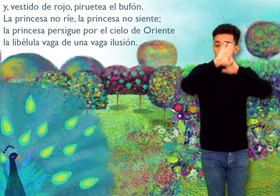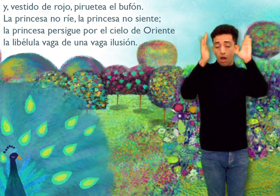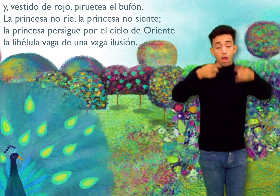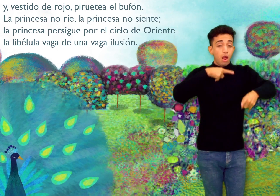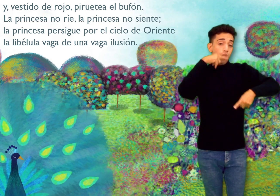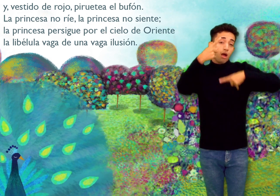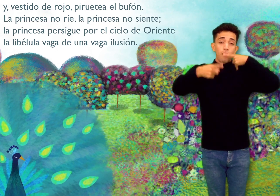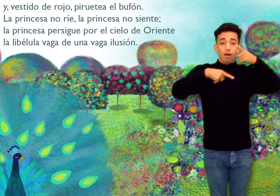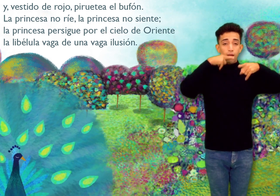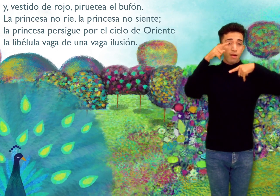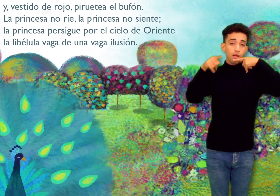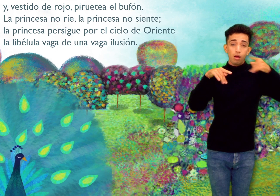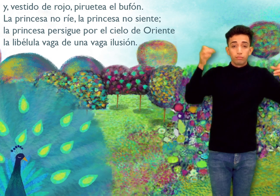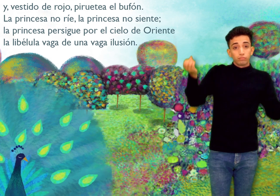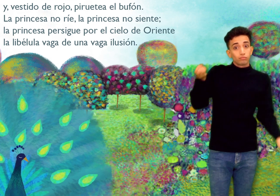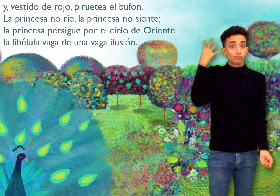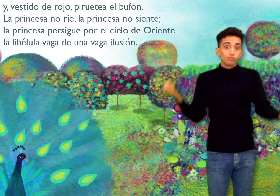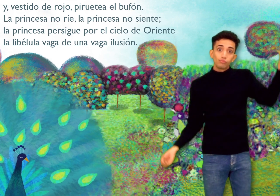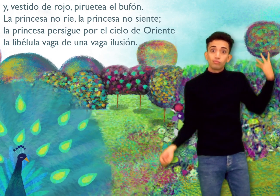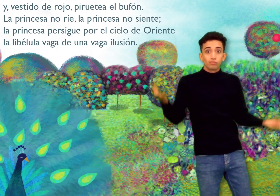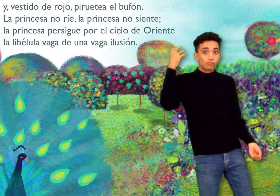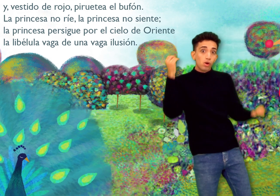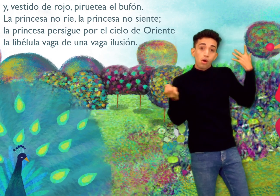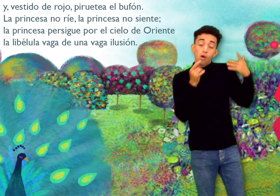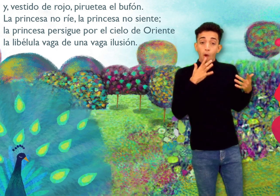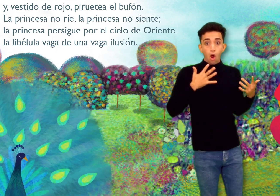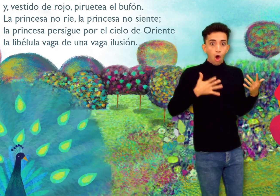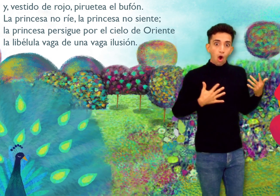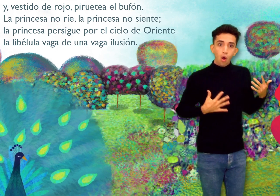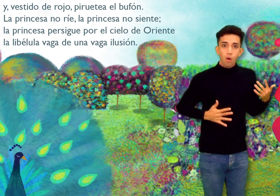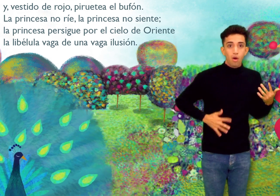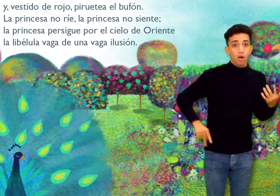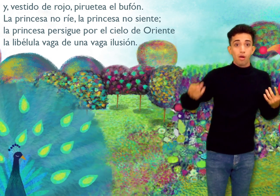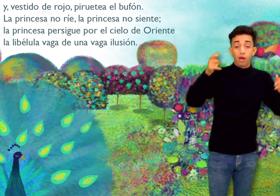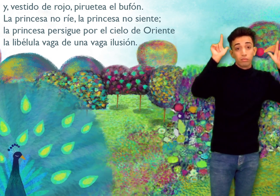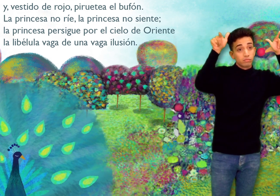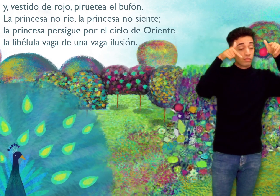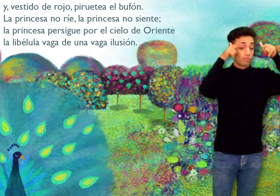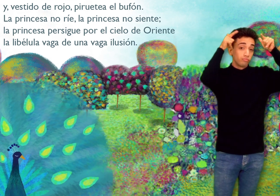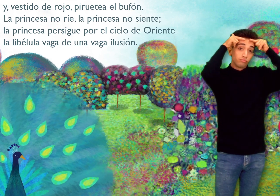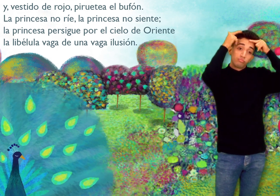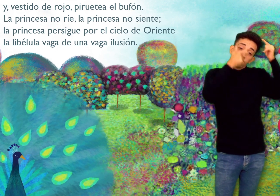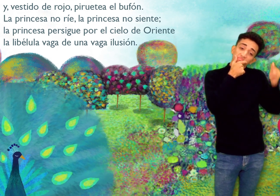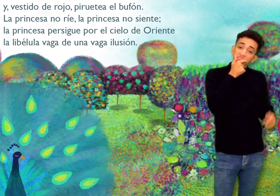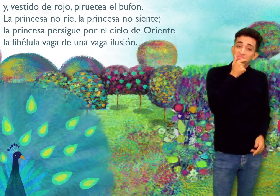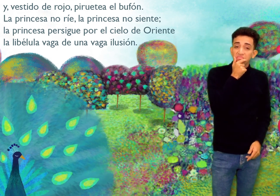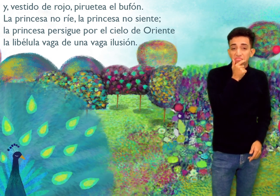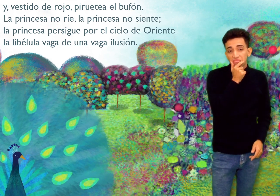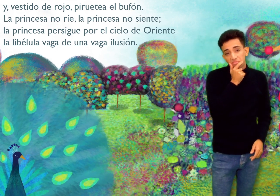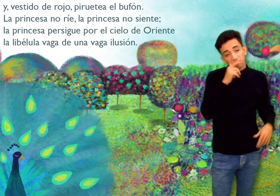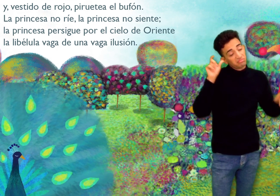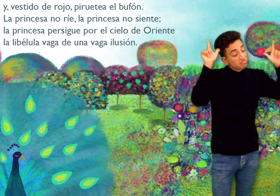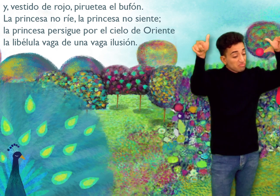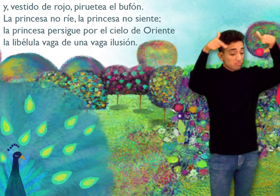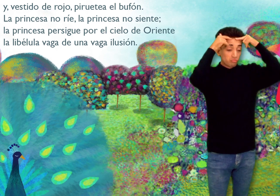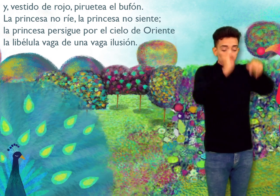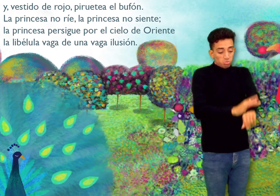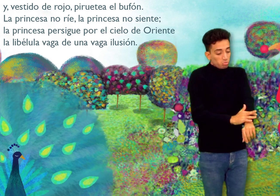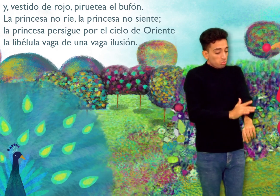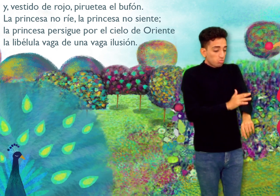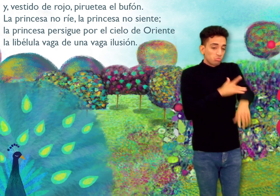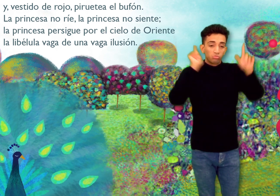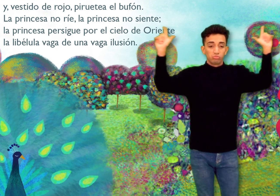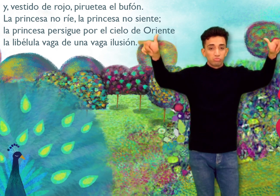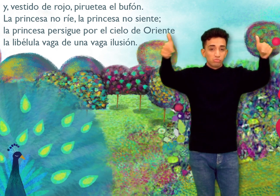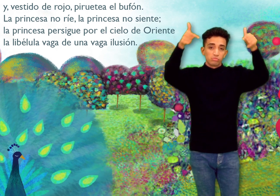Parlanchina, la dueña, dice cosas banales y, vestido de rojo, piruetea el bufón. La princesa no ríe, la